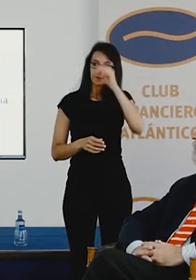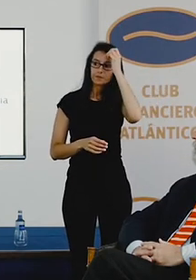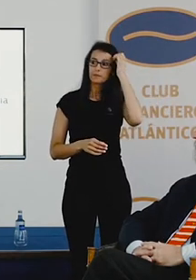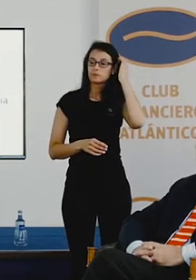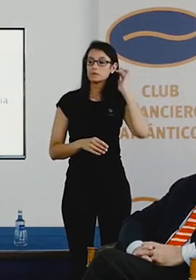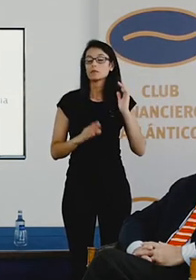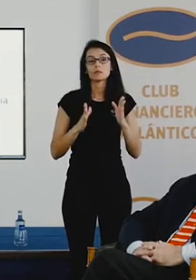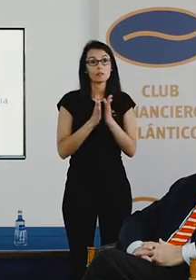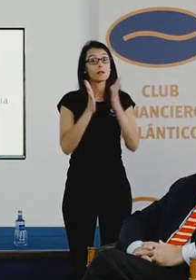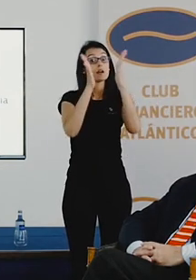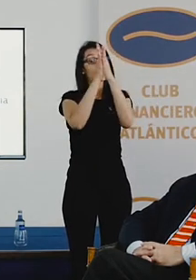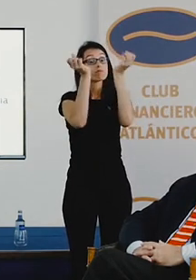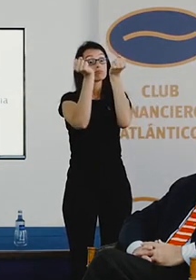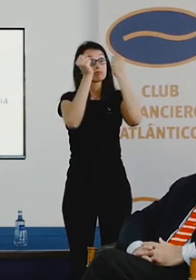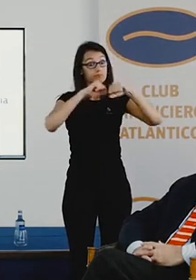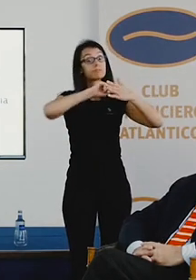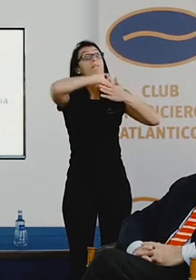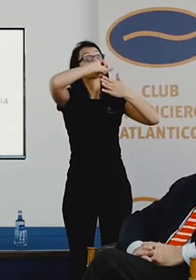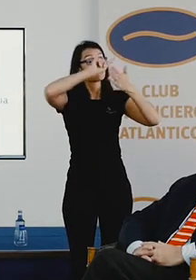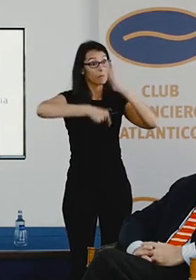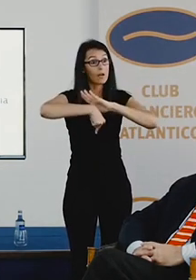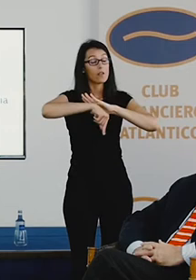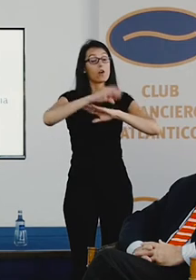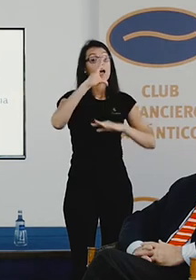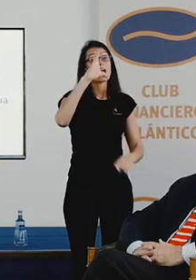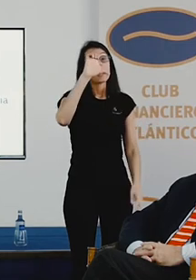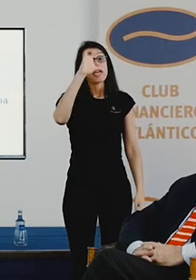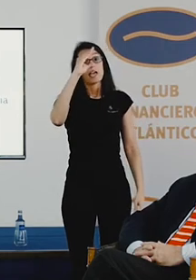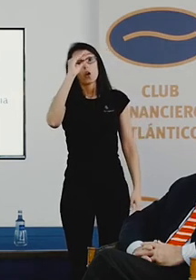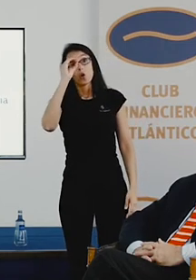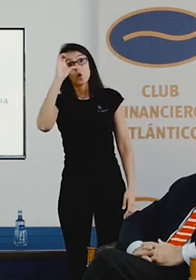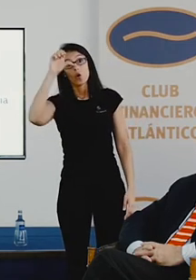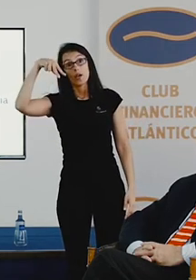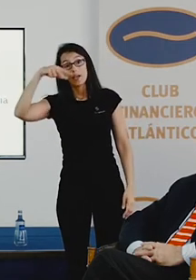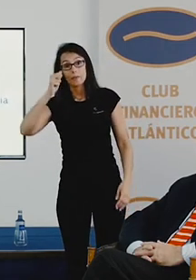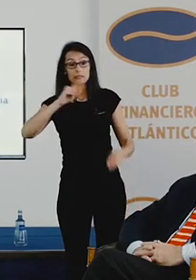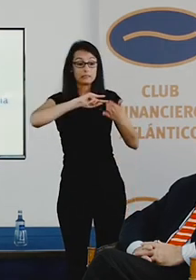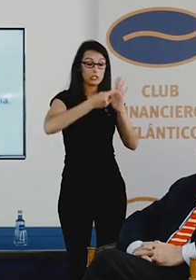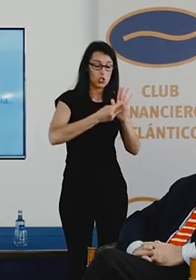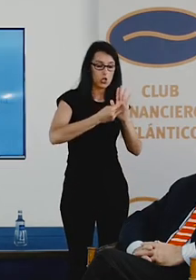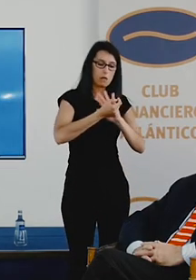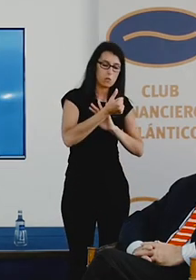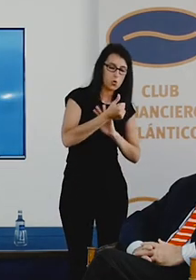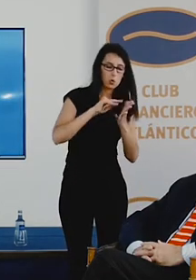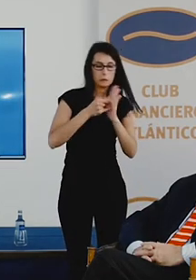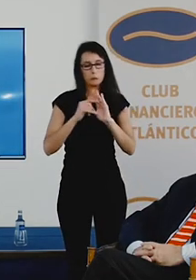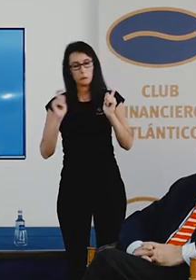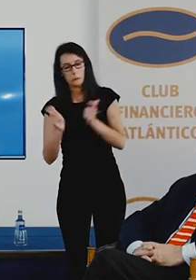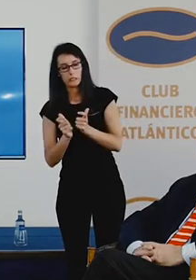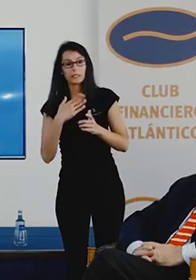Tenemos un acuerdo con Ecoembes, me ha encantado que hayamos podido hacerlo, aquí es un poco tecnología, un poco no, que lo que van a hacer es